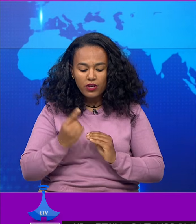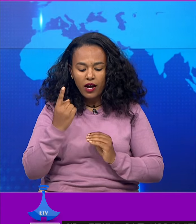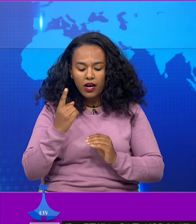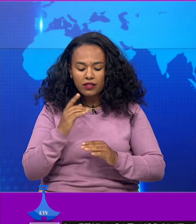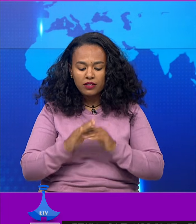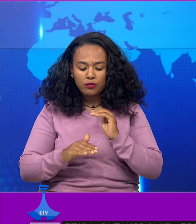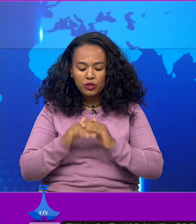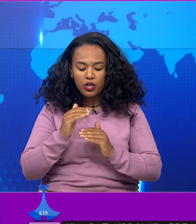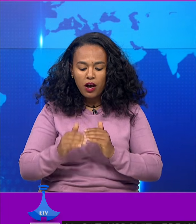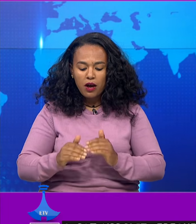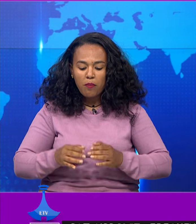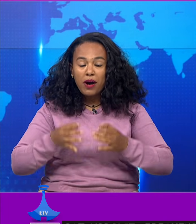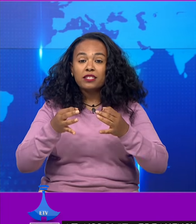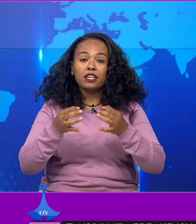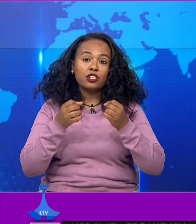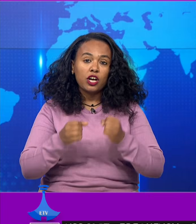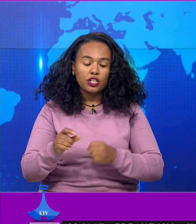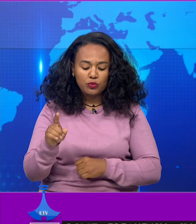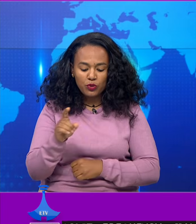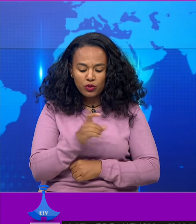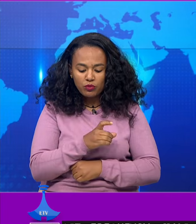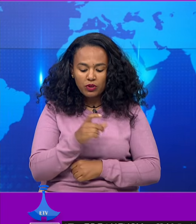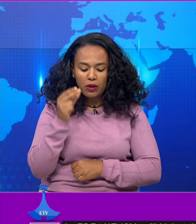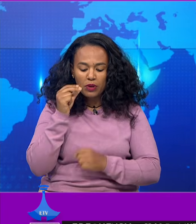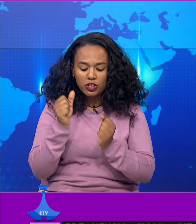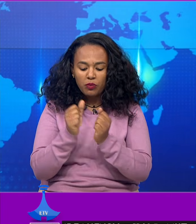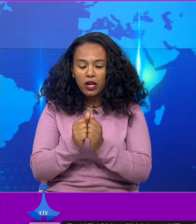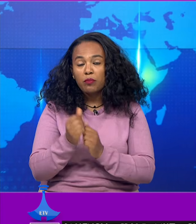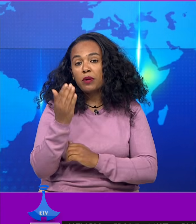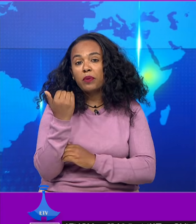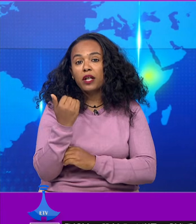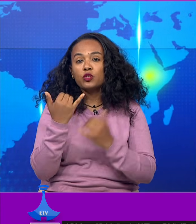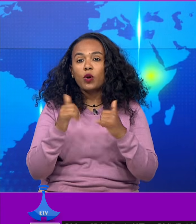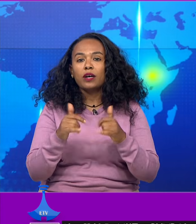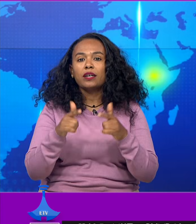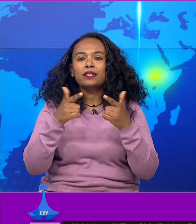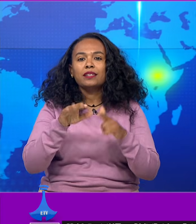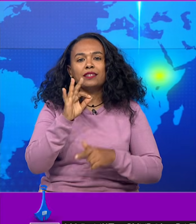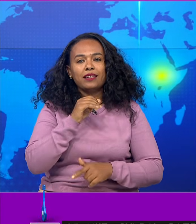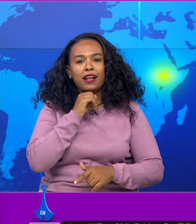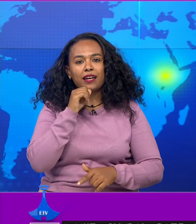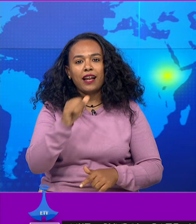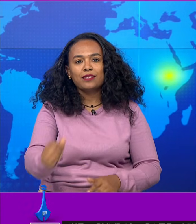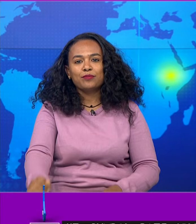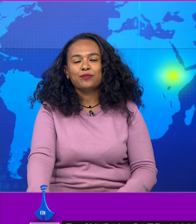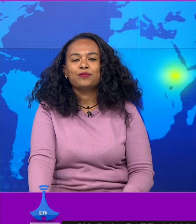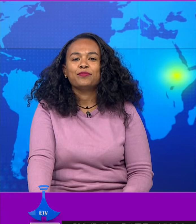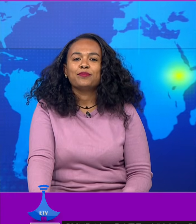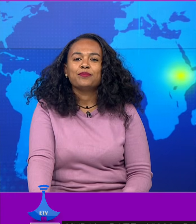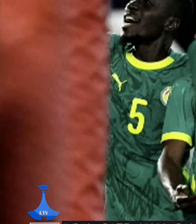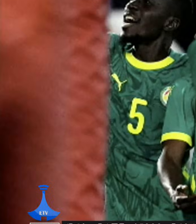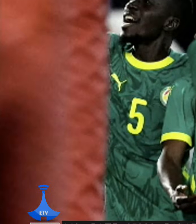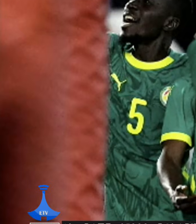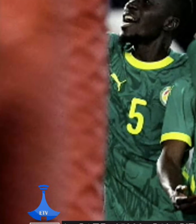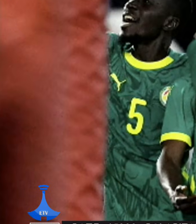ታሪካዊ አንድን እርምጃ ማስኬድ የቻለች ቢሆንም ከቤልጅየም ጋር በነበራት ጨዋታ ግን እድል አልቀናትም።